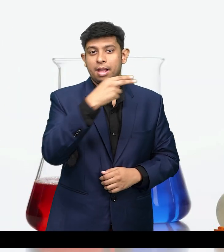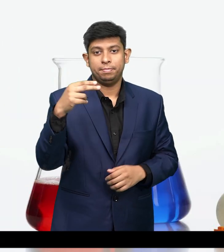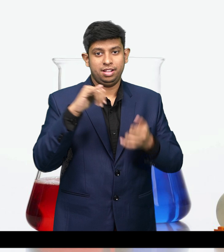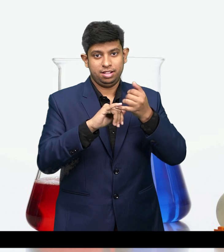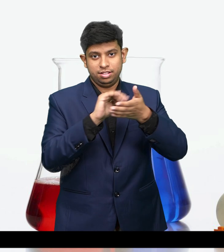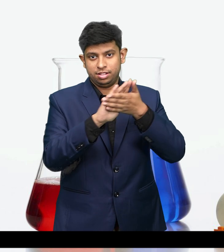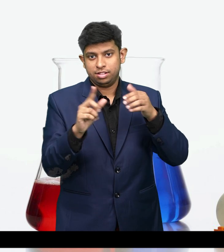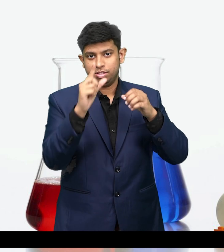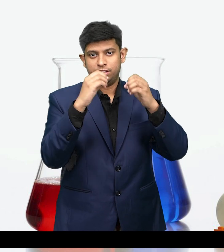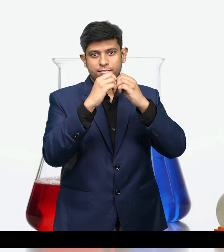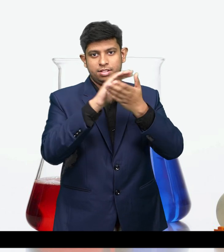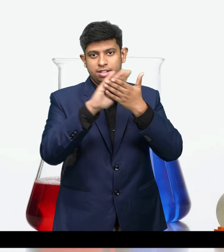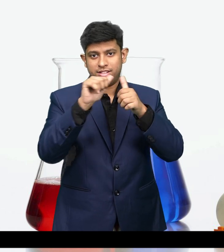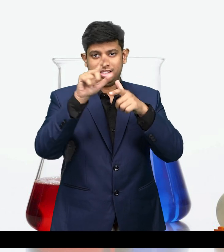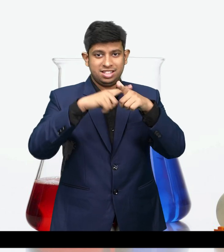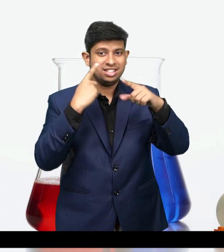ಯೋಗೇಶ್ ಕುಳೀದ್.